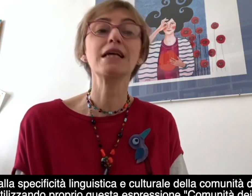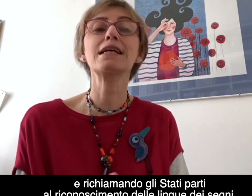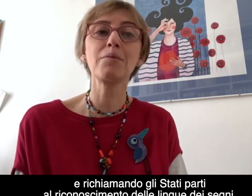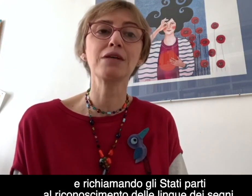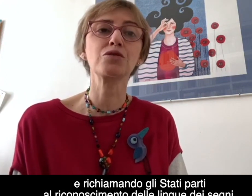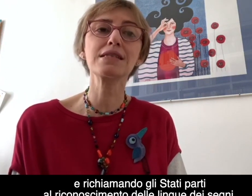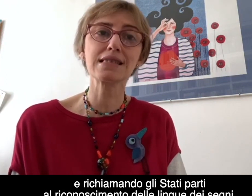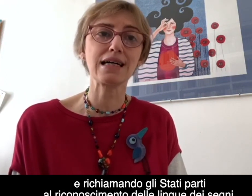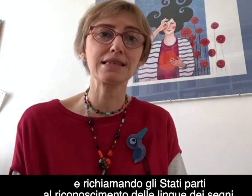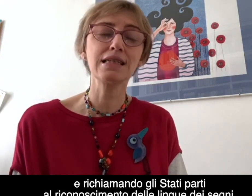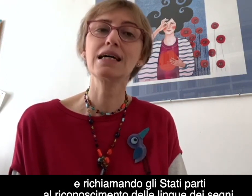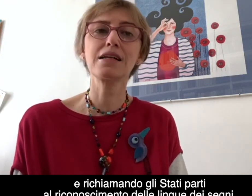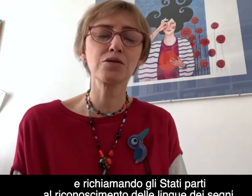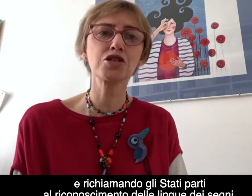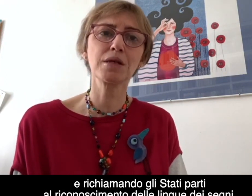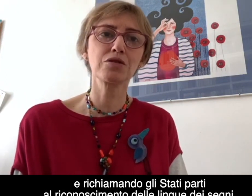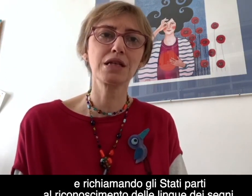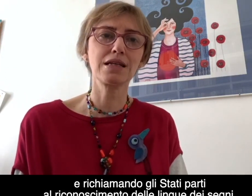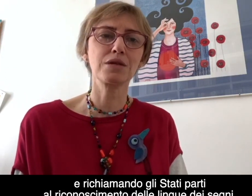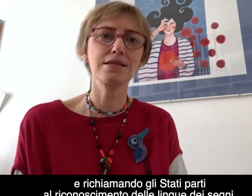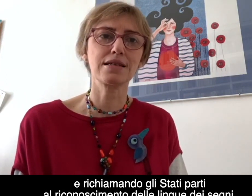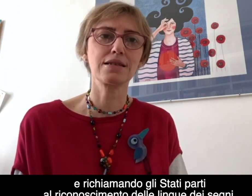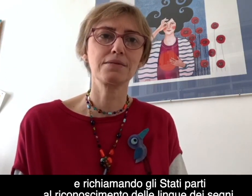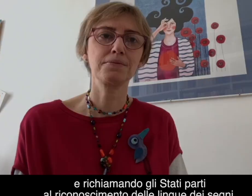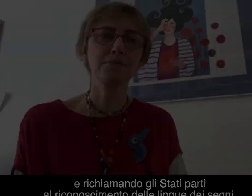richiamando gli stati al riconoscimento delle lingue dei segni